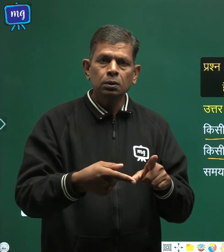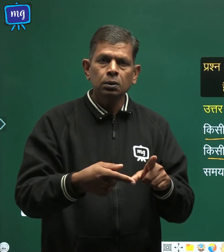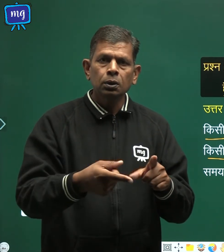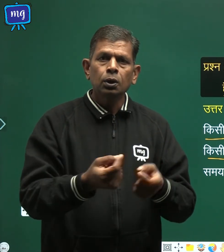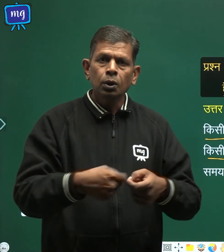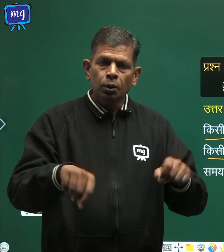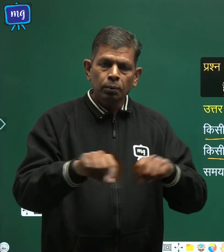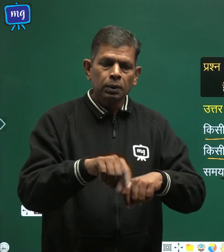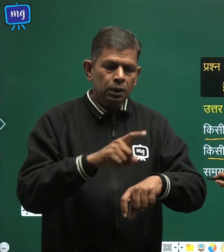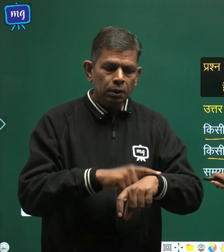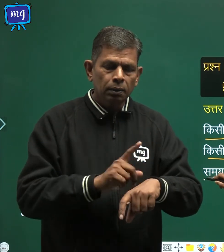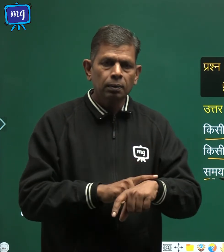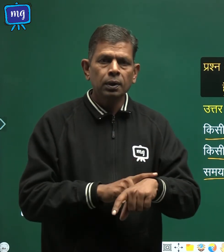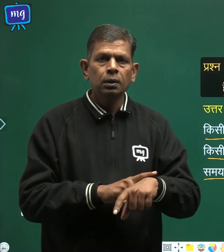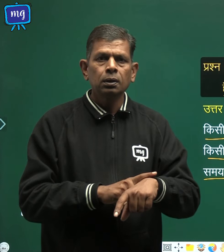विशेष समय में